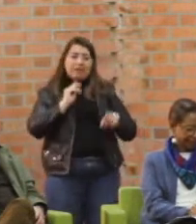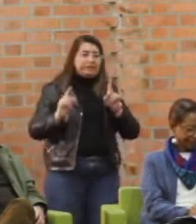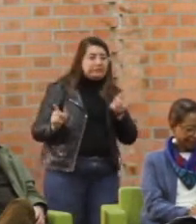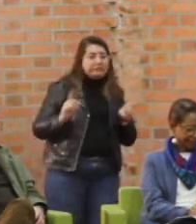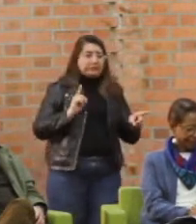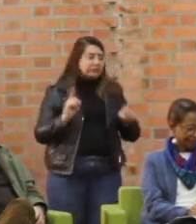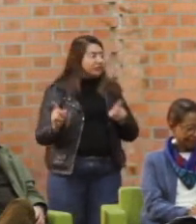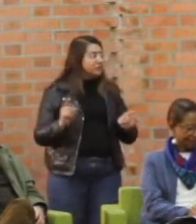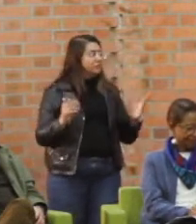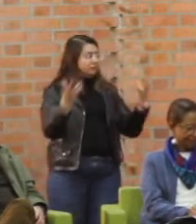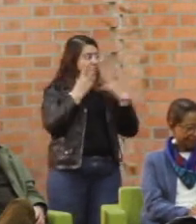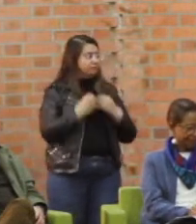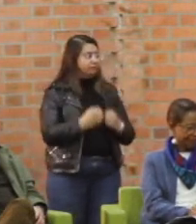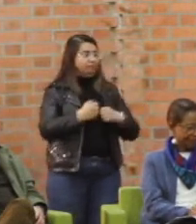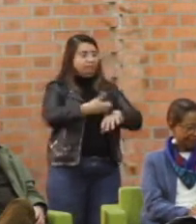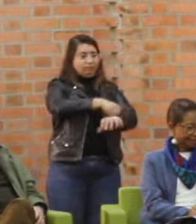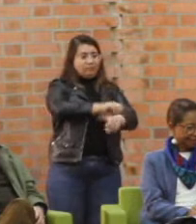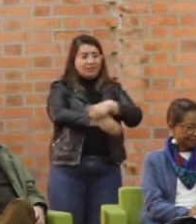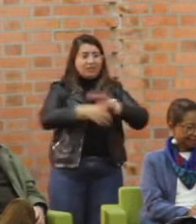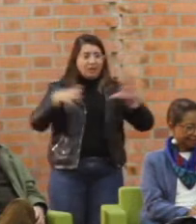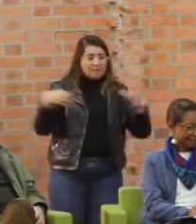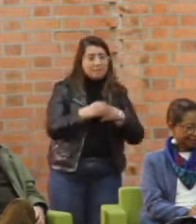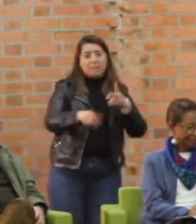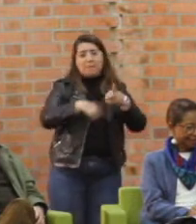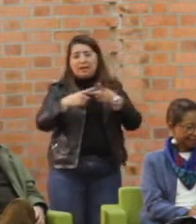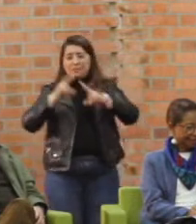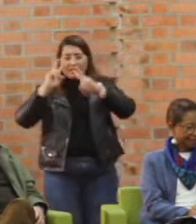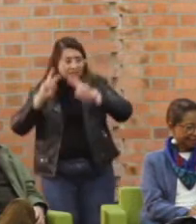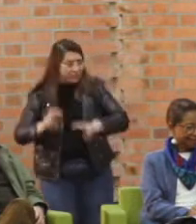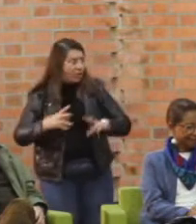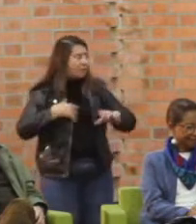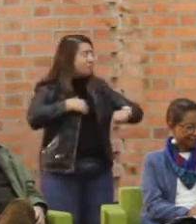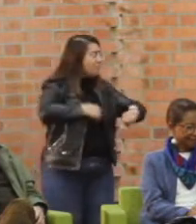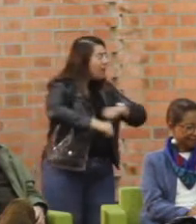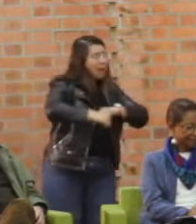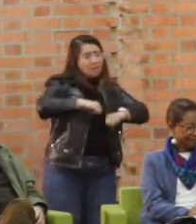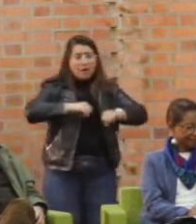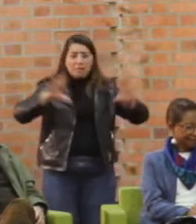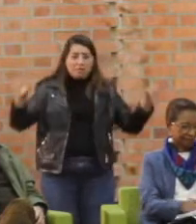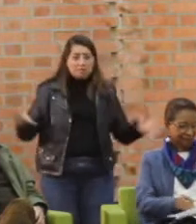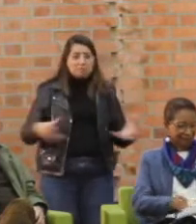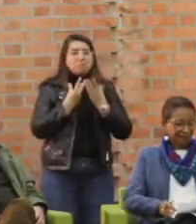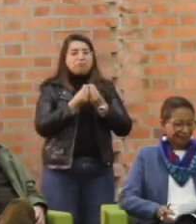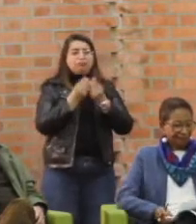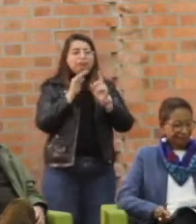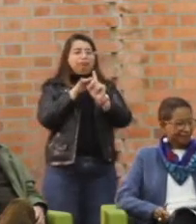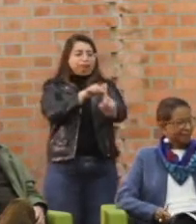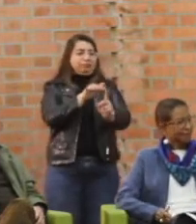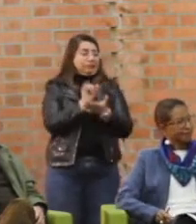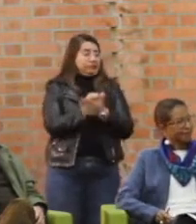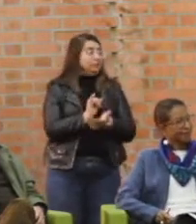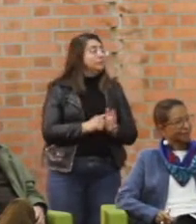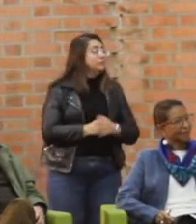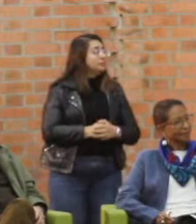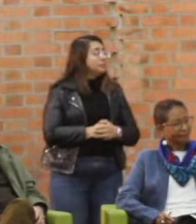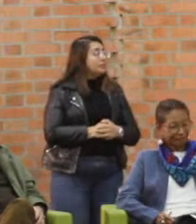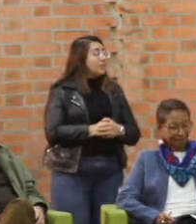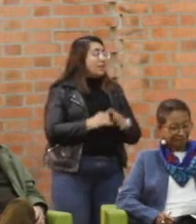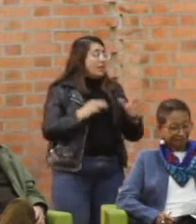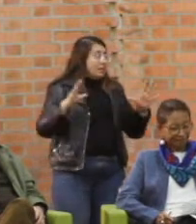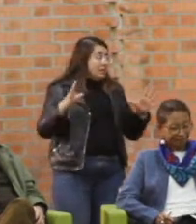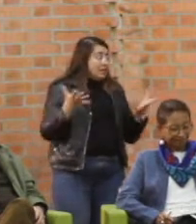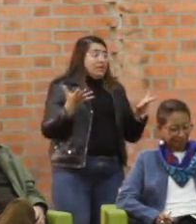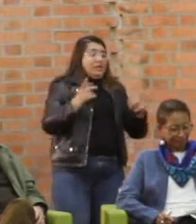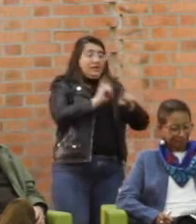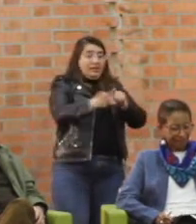desde los activismos desde la investigación y también desde la gestión de políticas públicas y Bueno pues desde esos